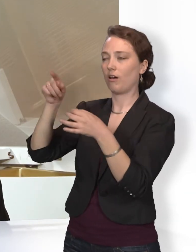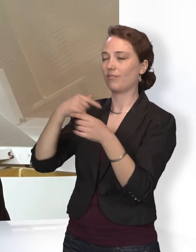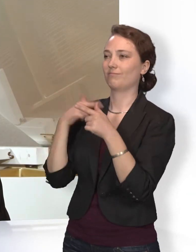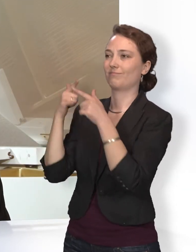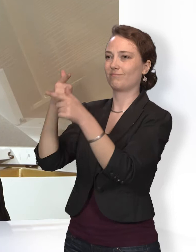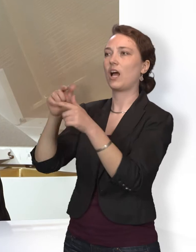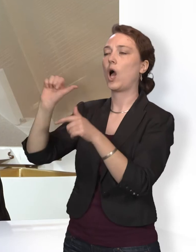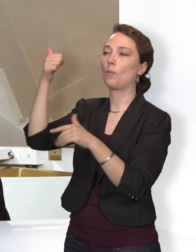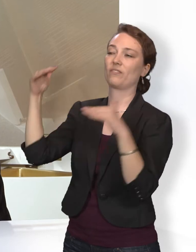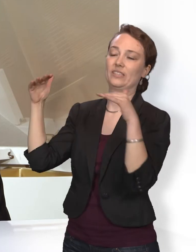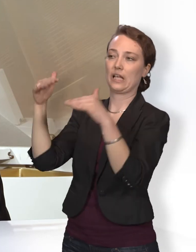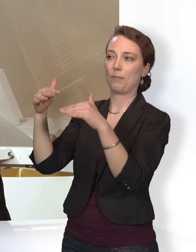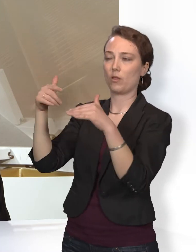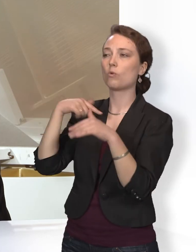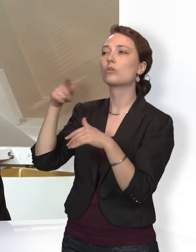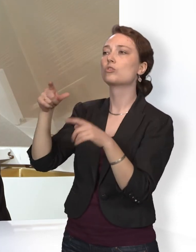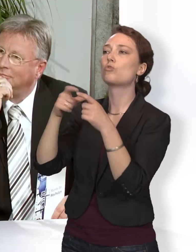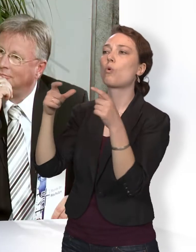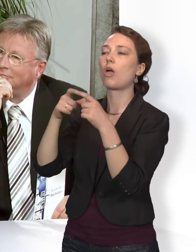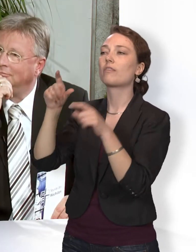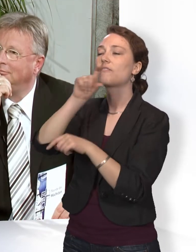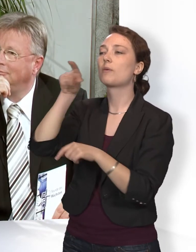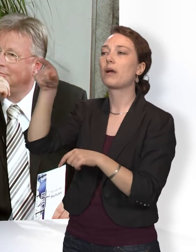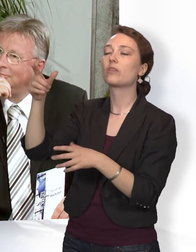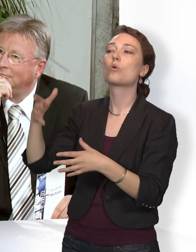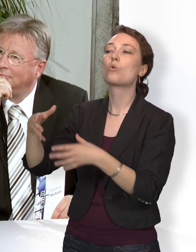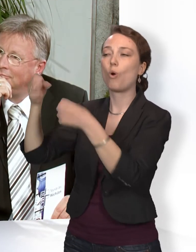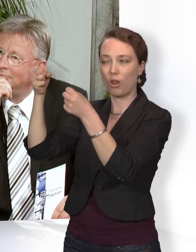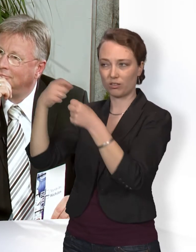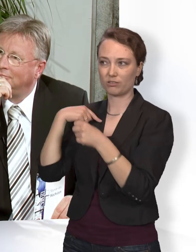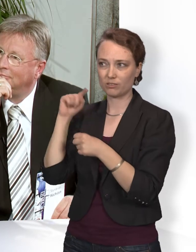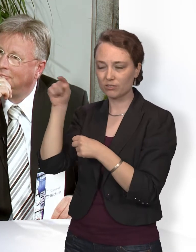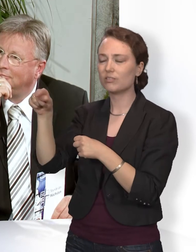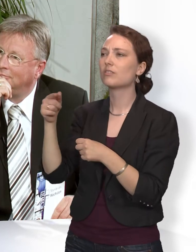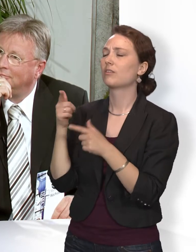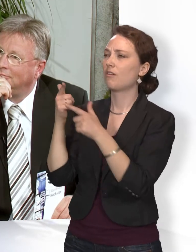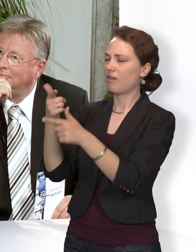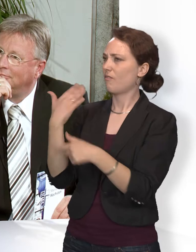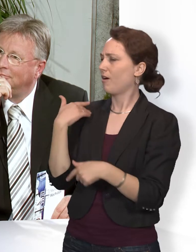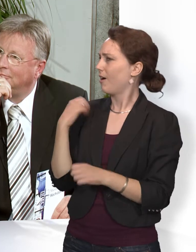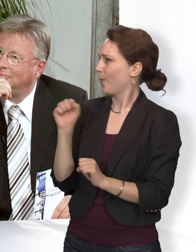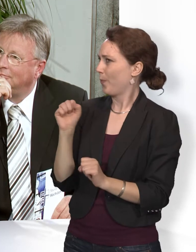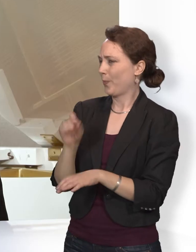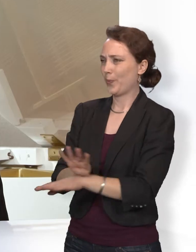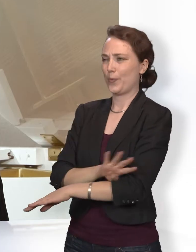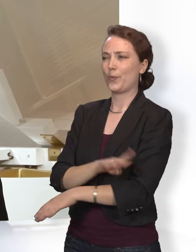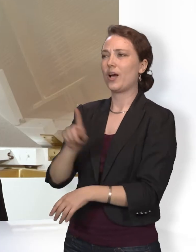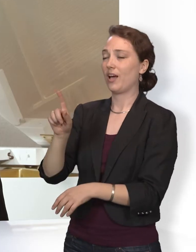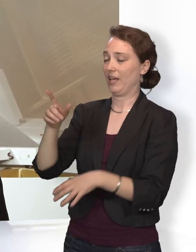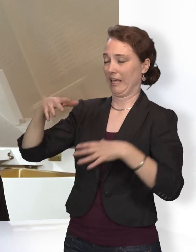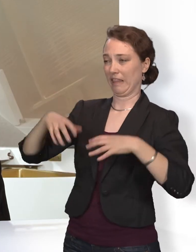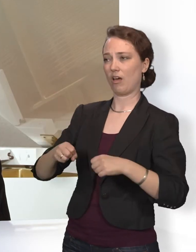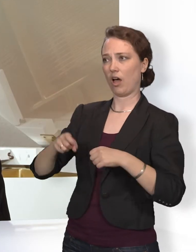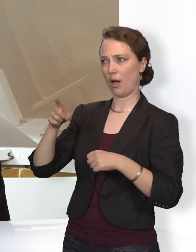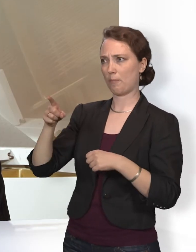Schokoladenfabrik in Köln, da war ich sehr angetan. Erstmal war der Inhaber, Hauptaktionär,